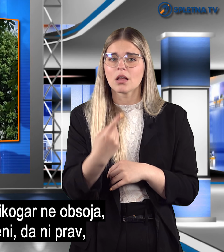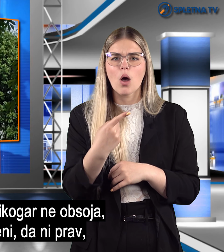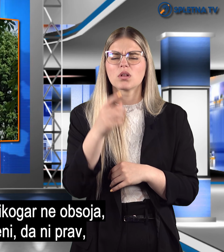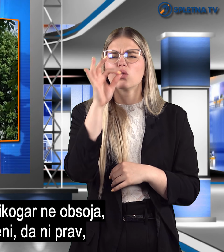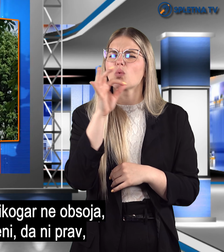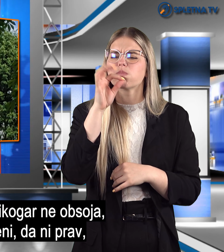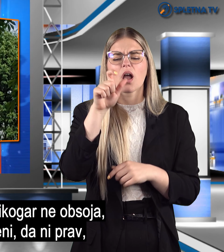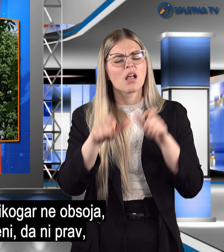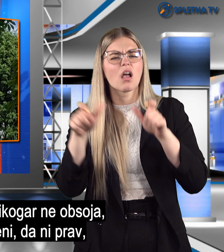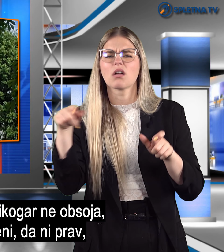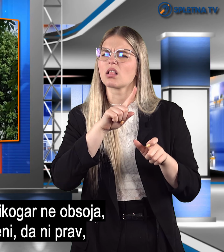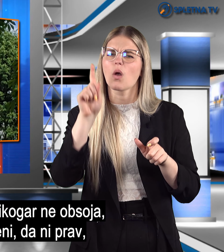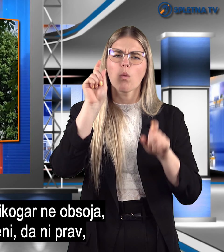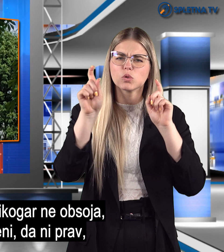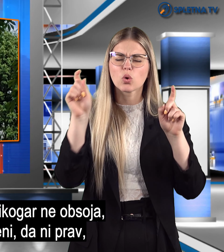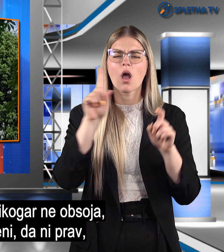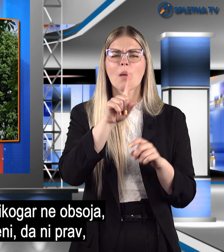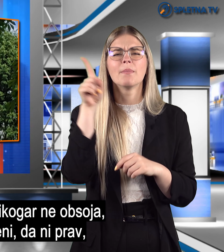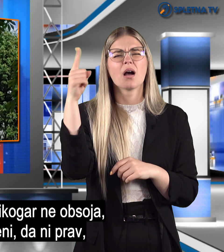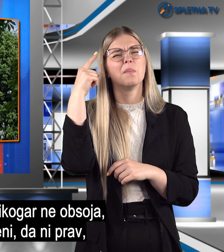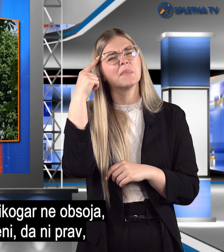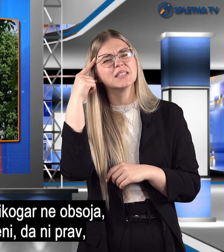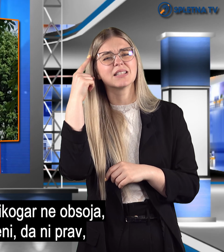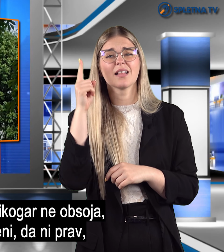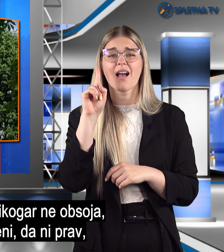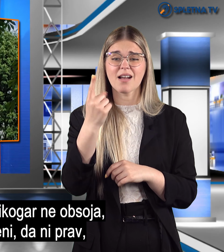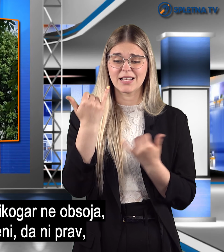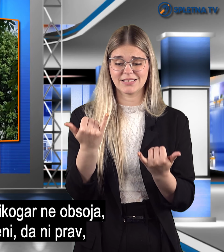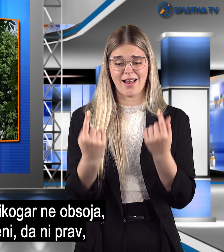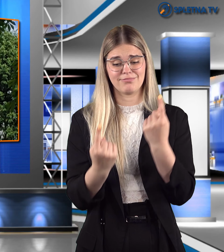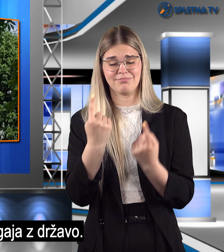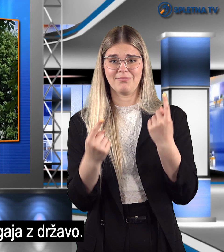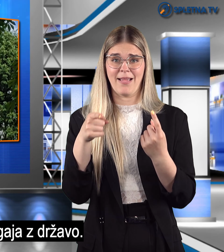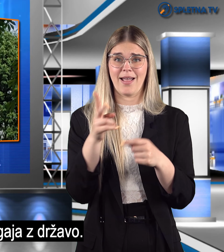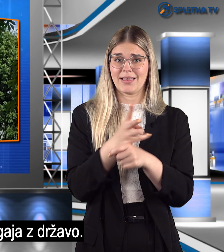Dejal je, da nikogar ne obsoja, vendar meni, da ni prav, kar se dogaja z državo.